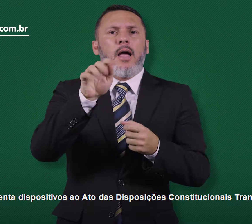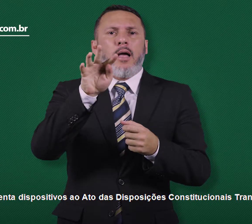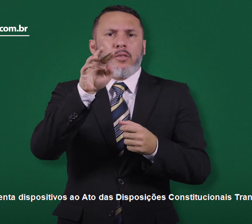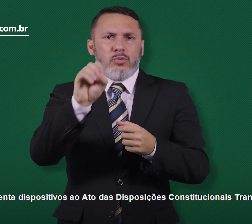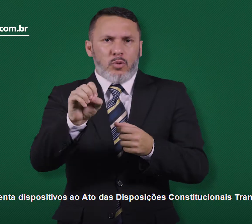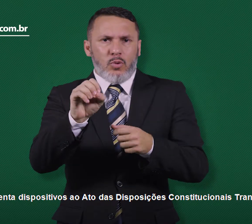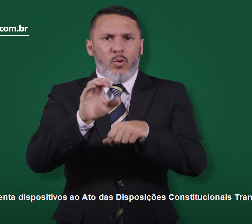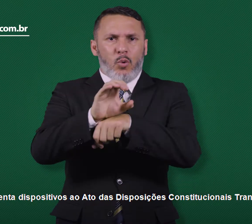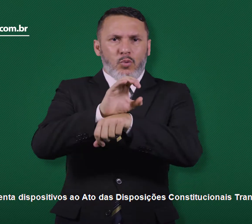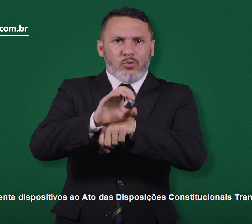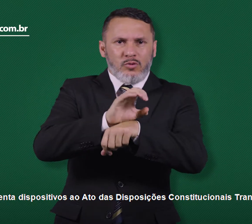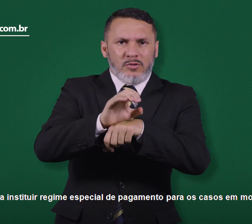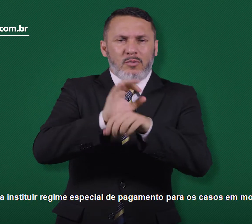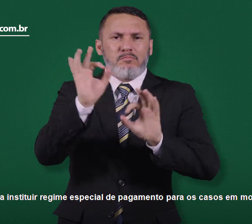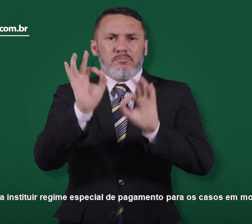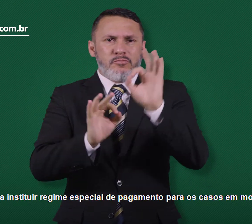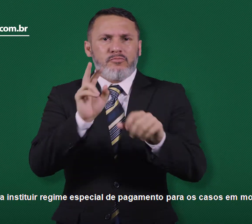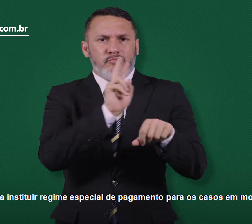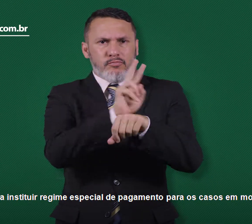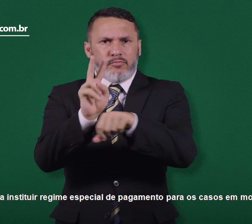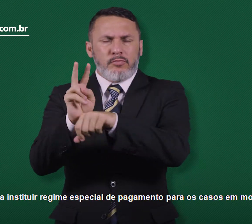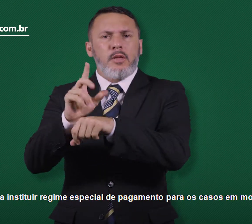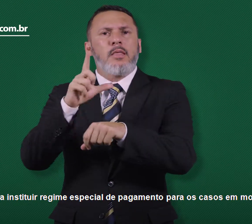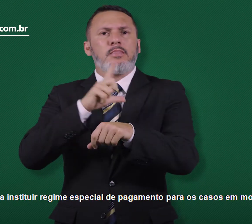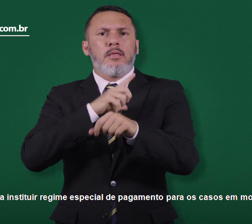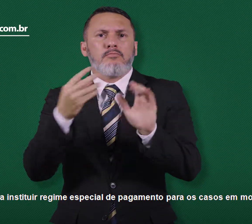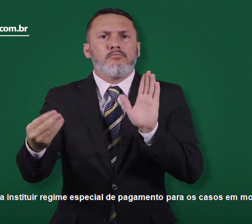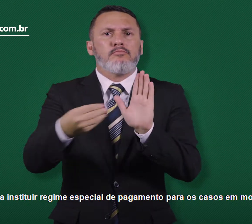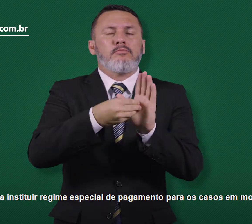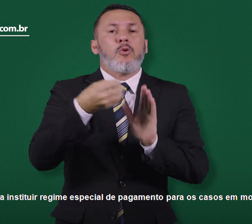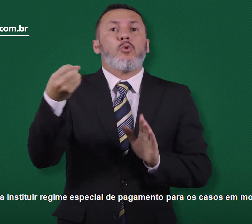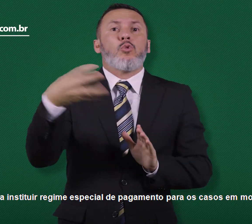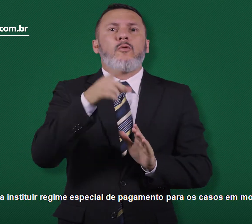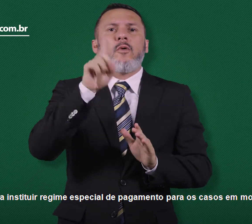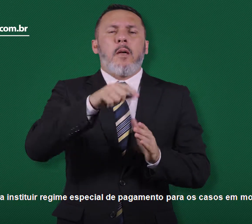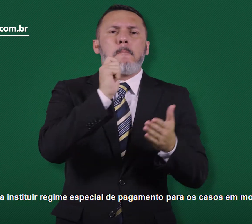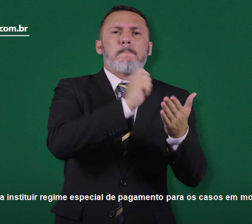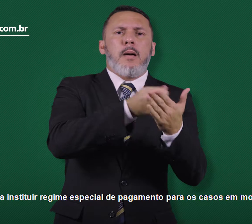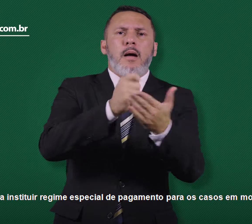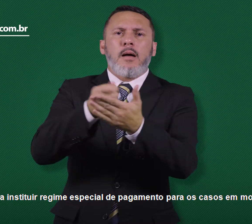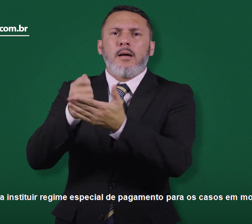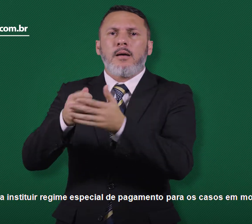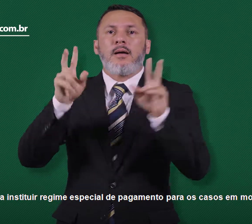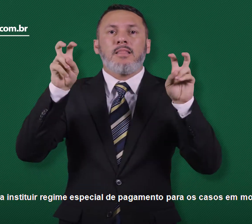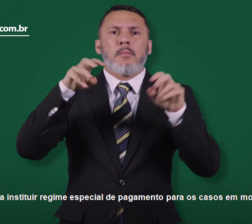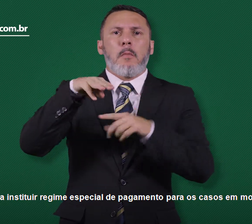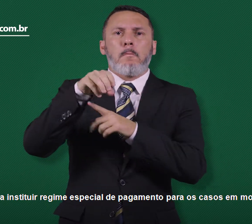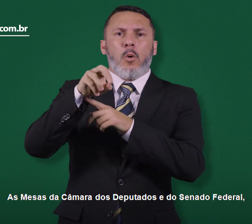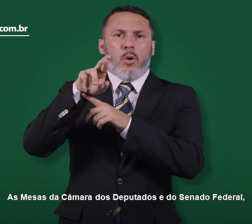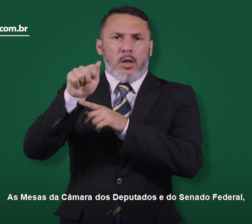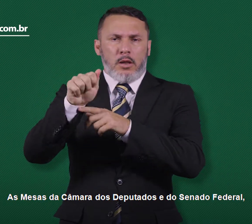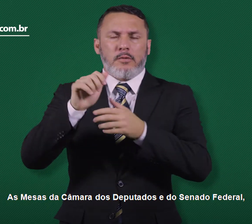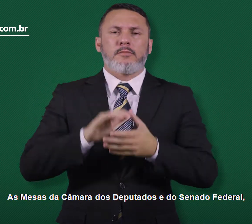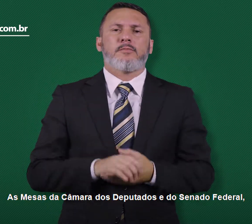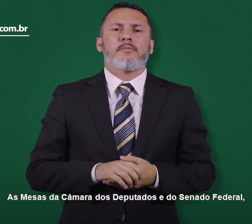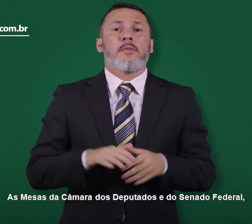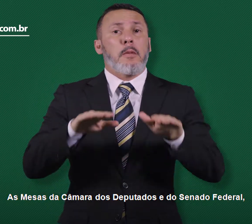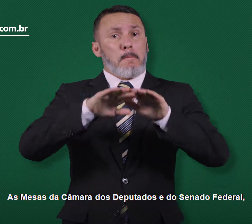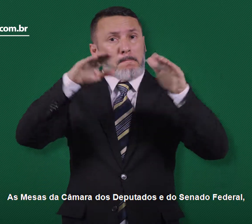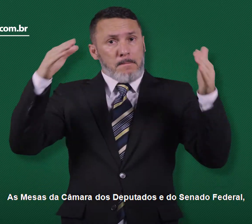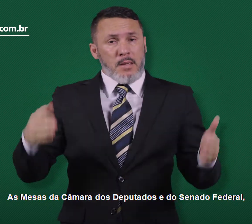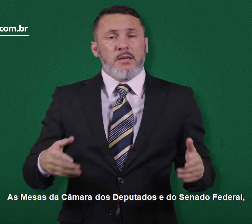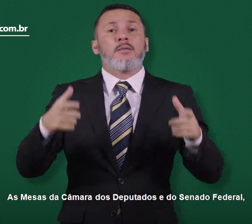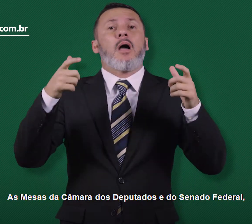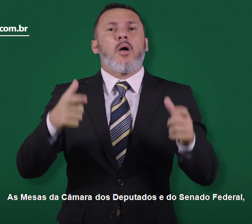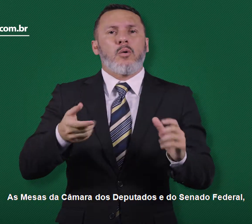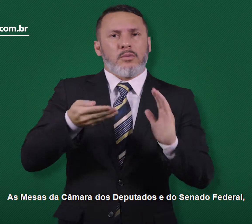disposições constitucionais transitórias para instituir regime especial de pagamento para os casos em mora. As mesas da Câmara